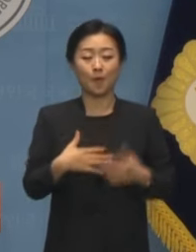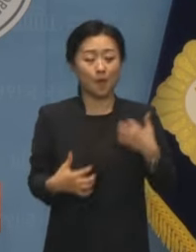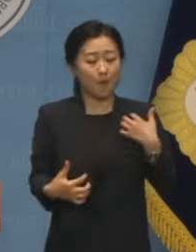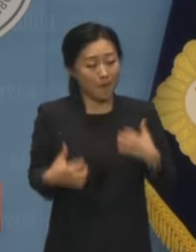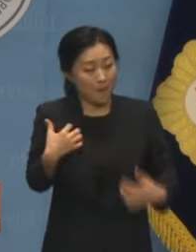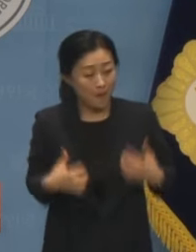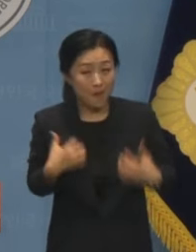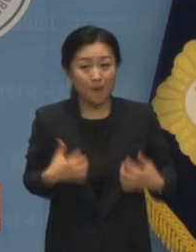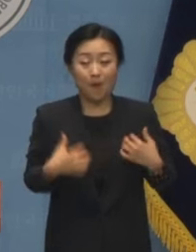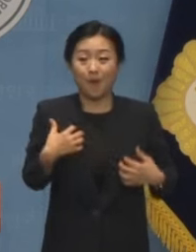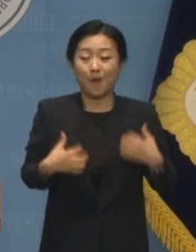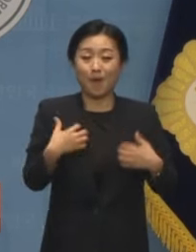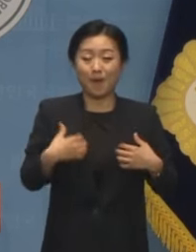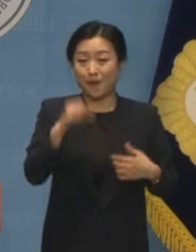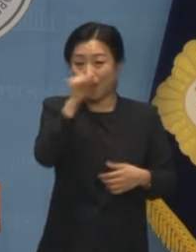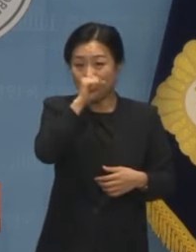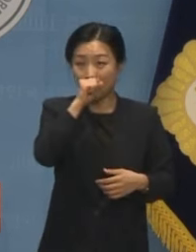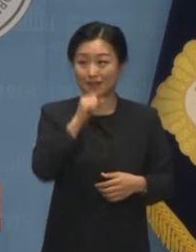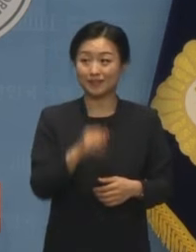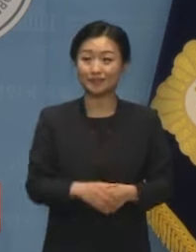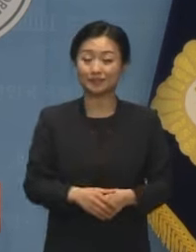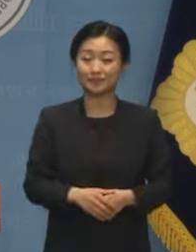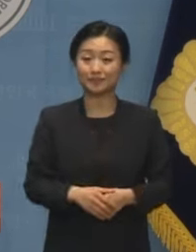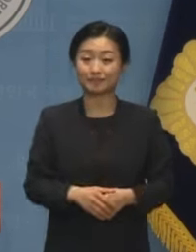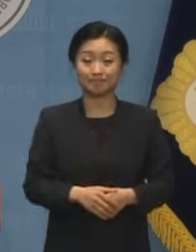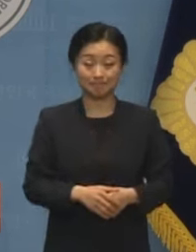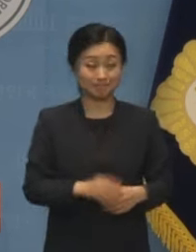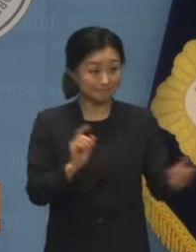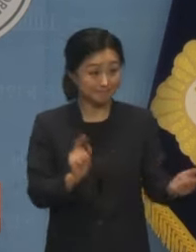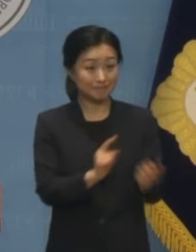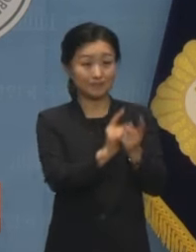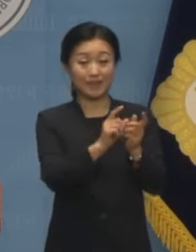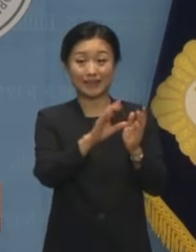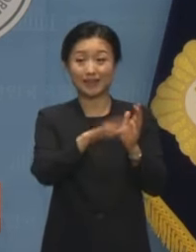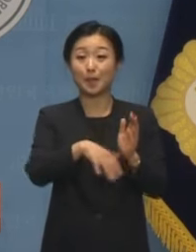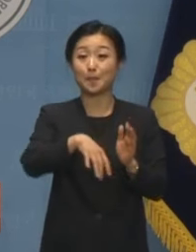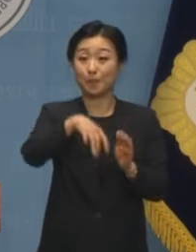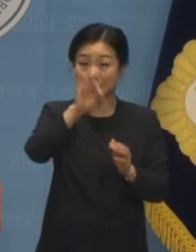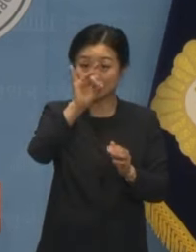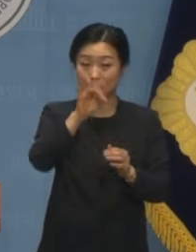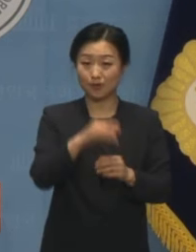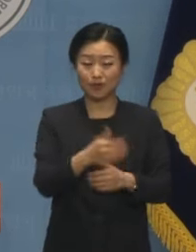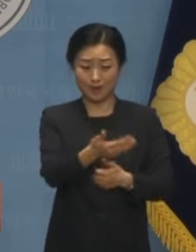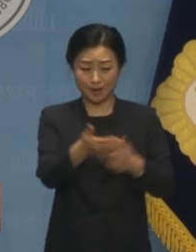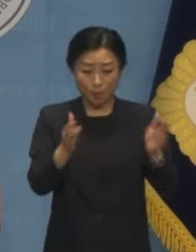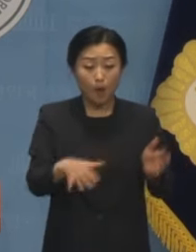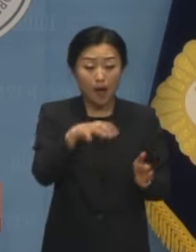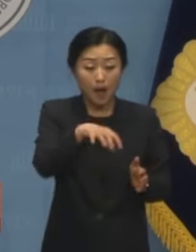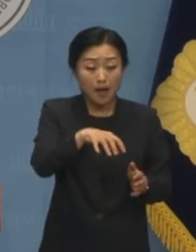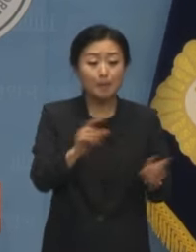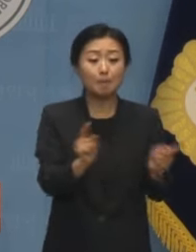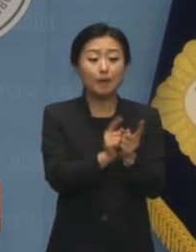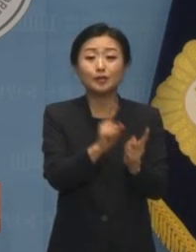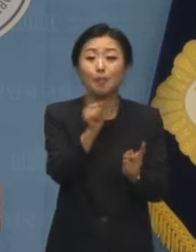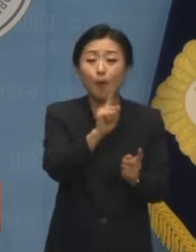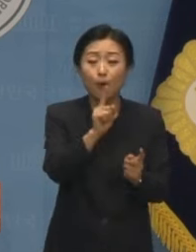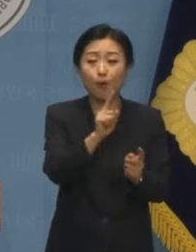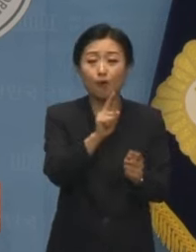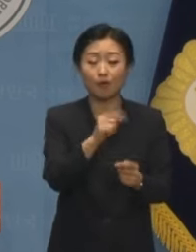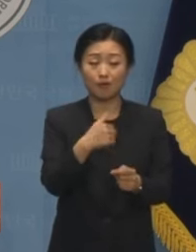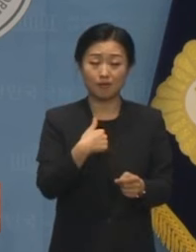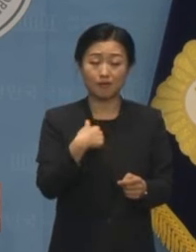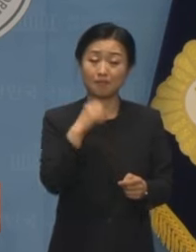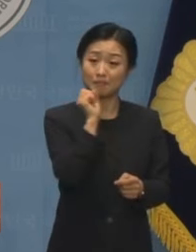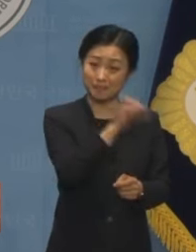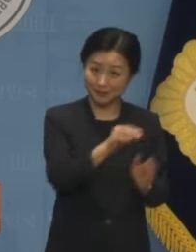뜨겁게 환영할 준비가 되어 있습니다. 예방을 하려면 우선 공간 문제부터 해결하고 오라